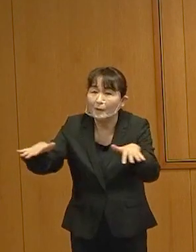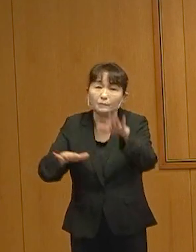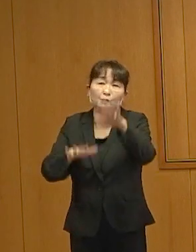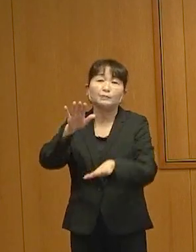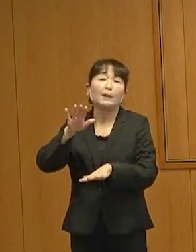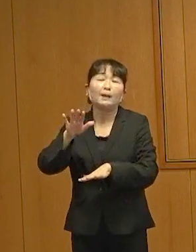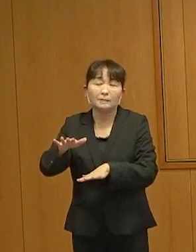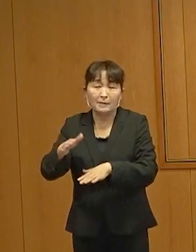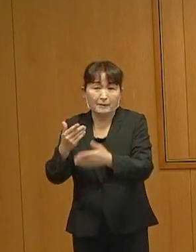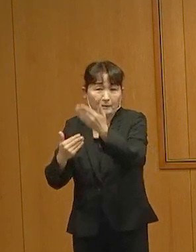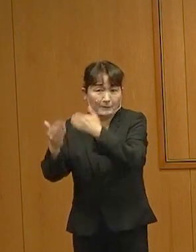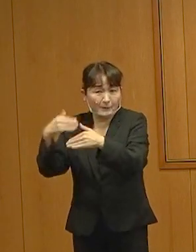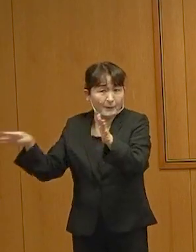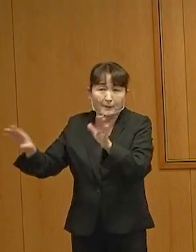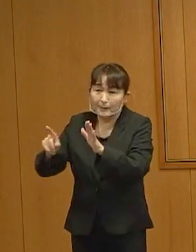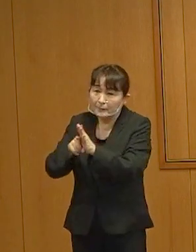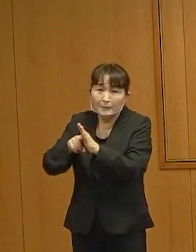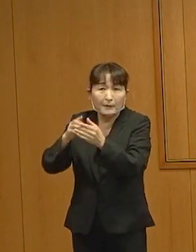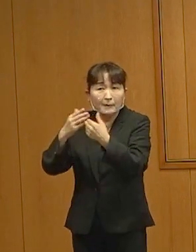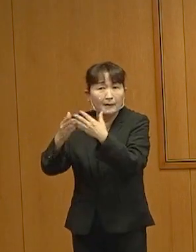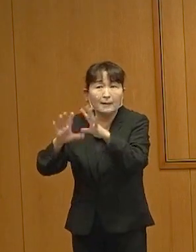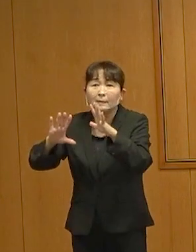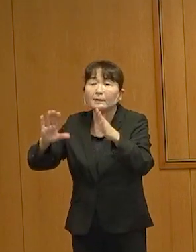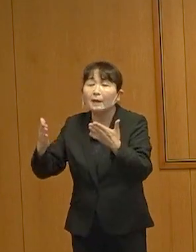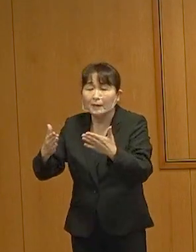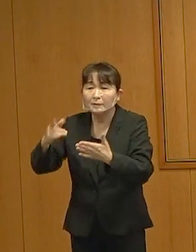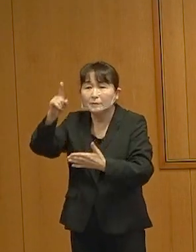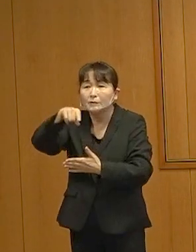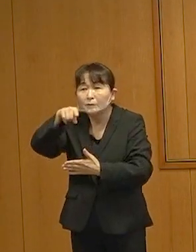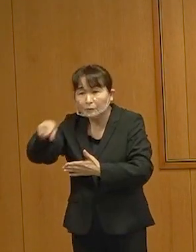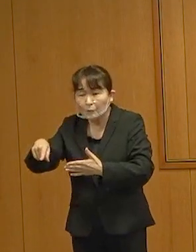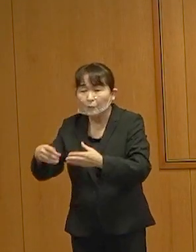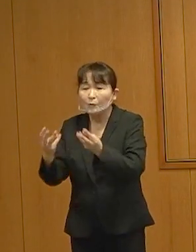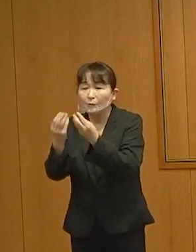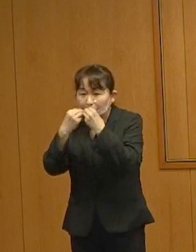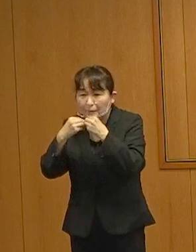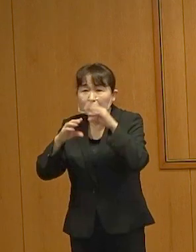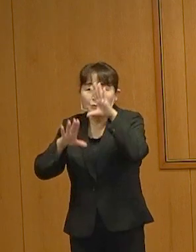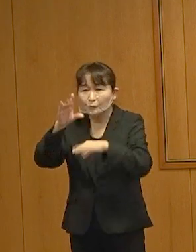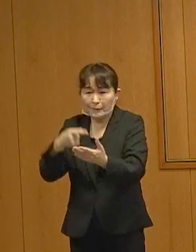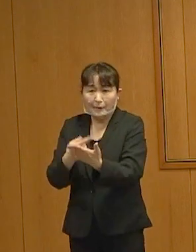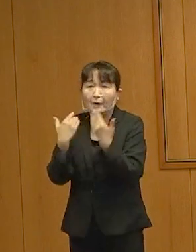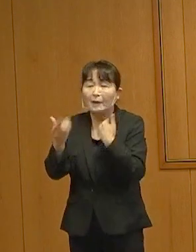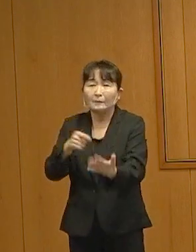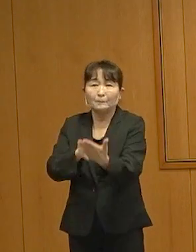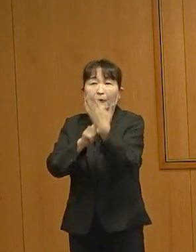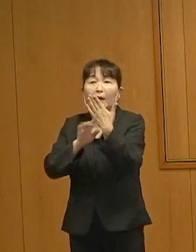ない宮崎市でも93名という一日に発生した状況。それから、